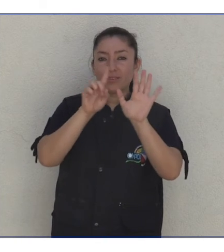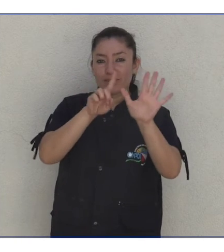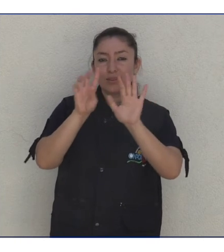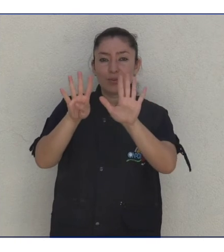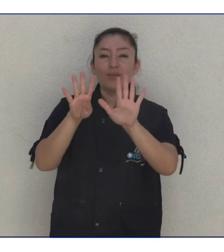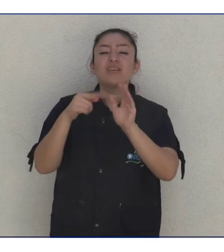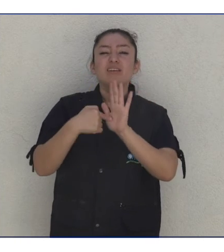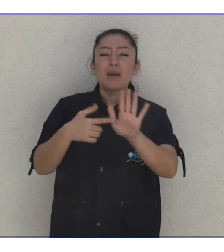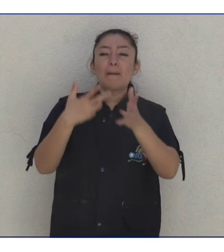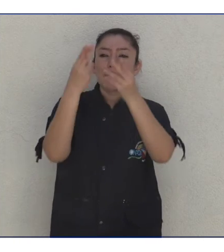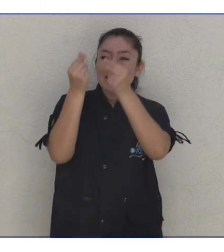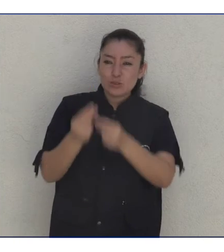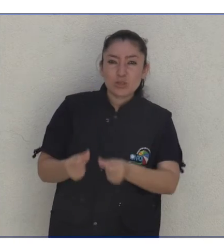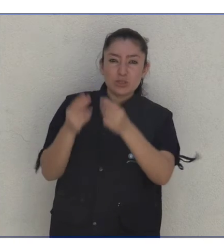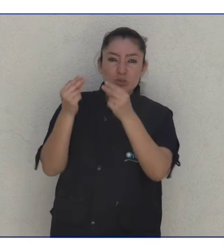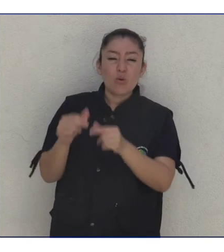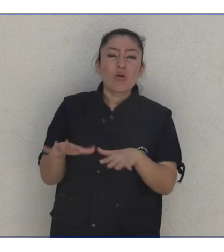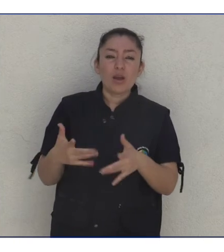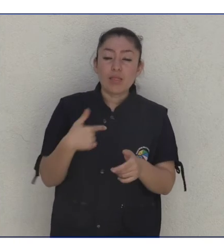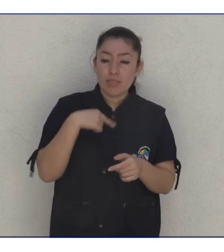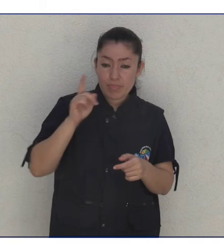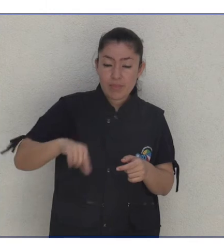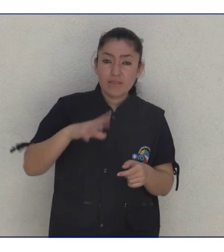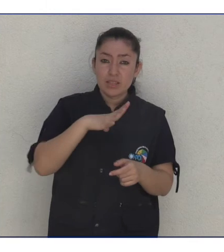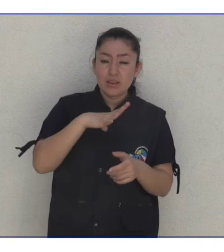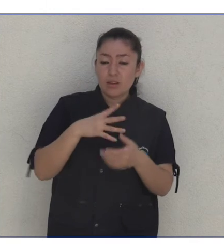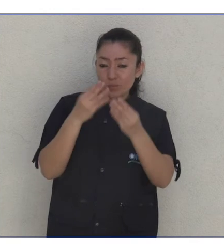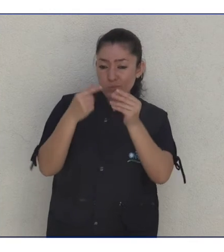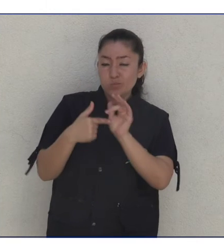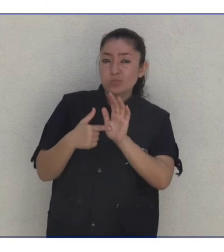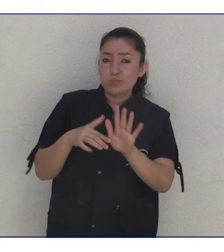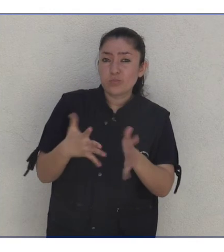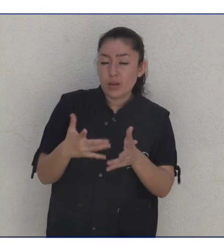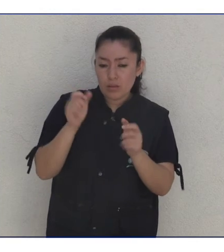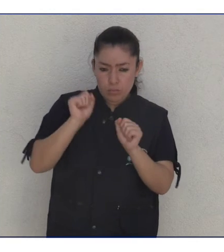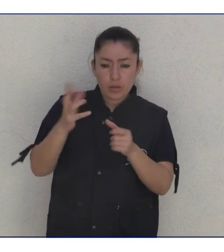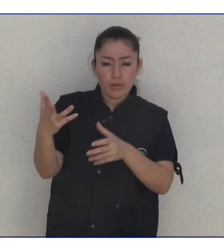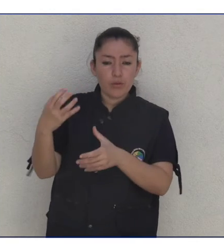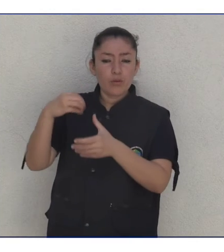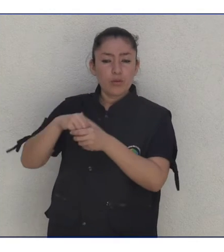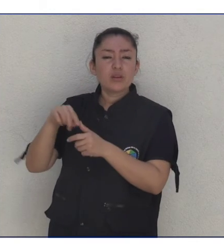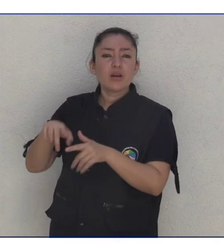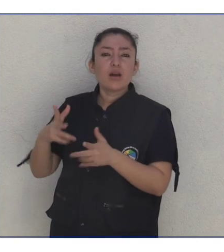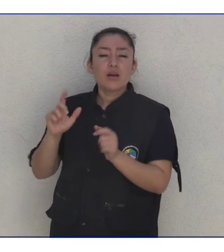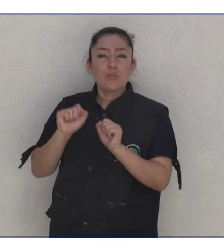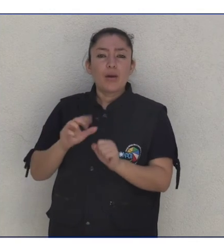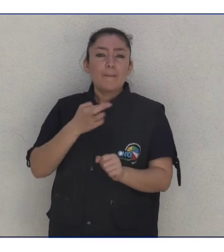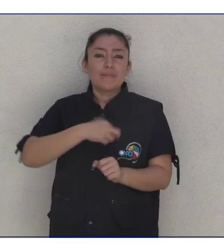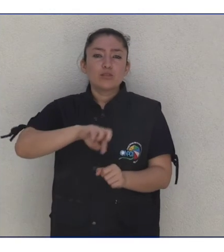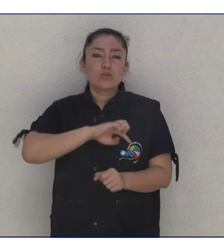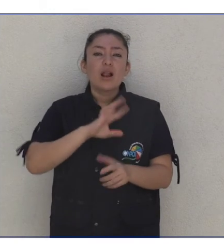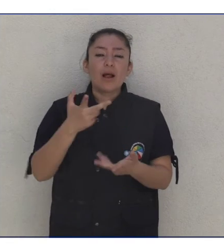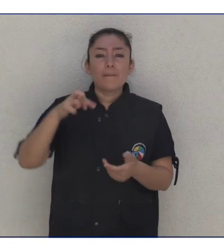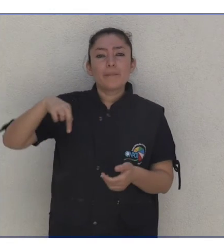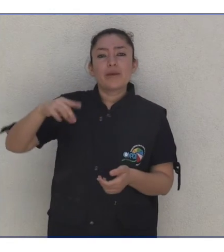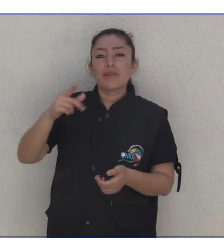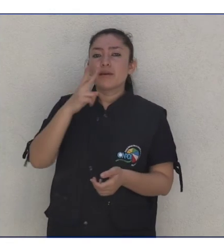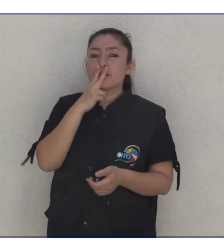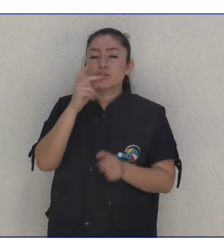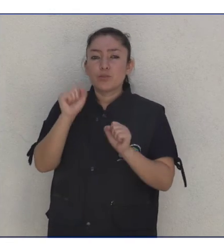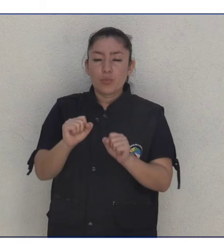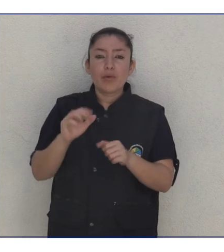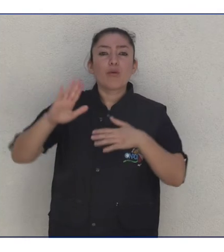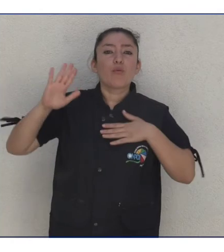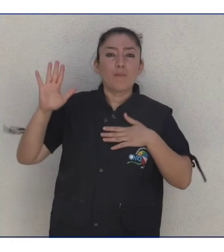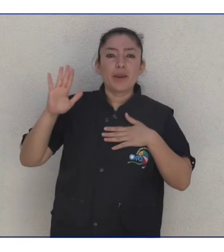de ingresos y egresos del Estado se incluirá una partida específica adicional para que el Procurador de los Derechos Humanos pueda